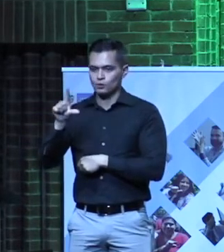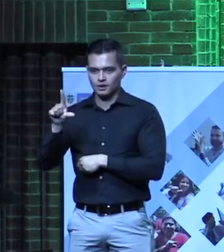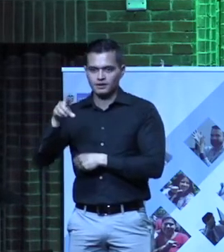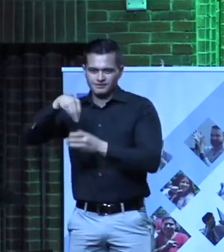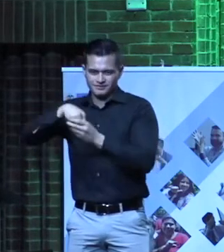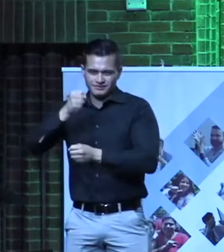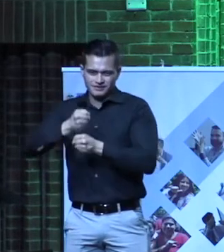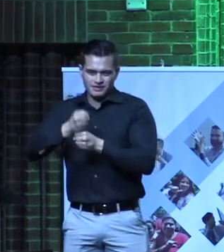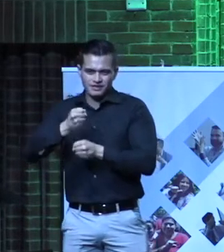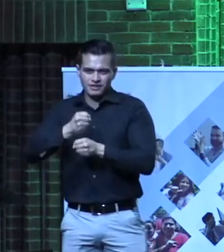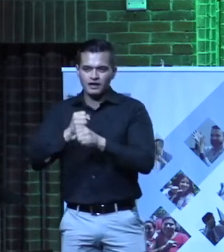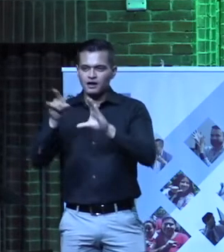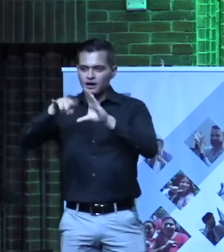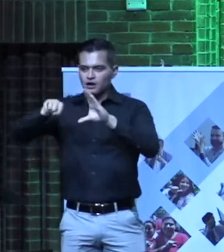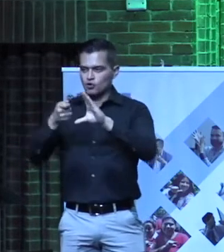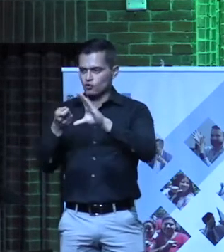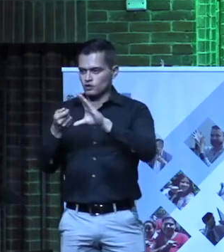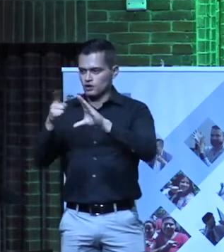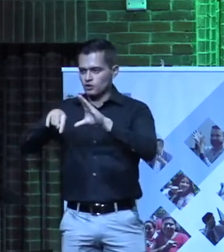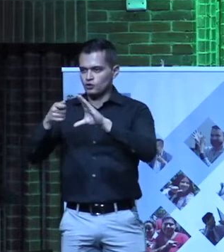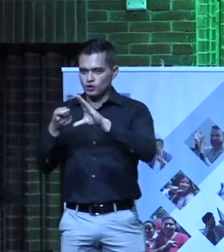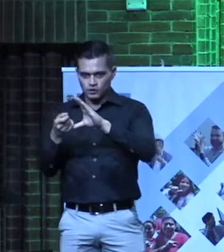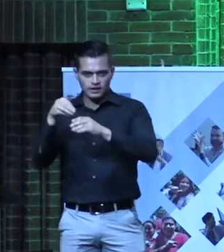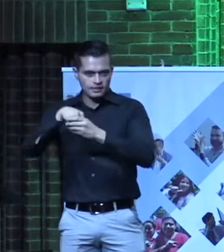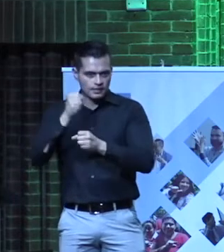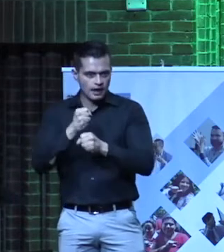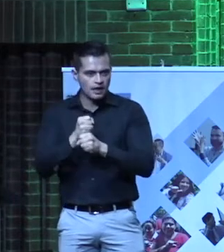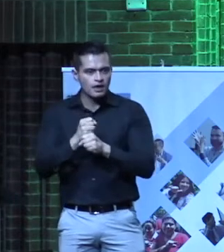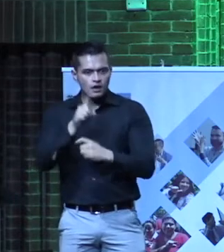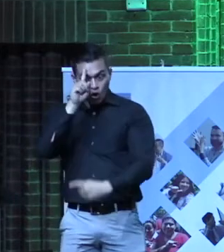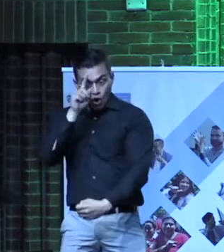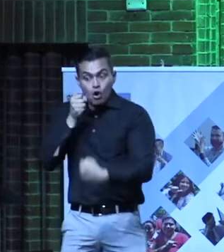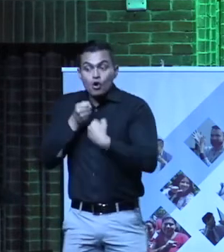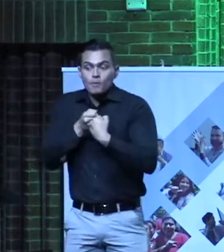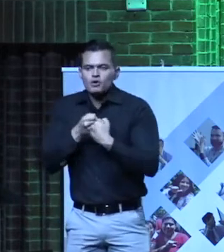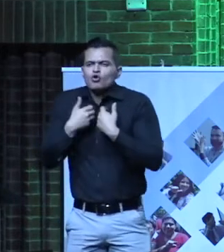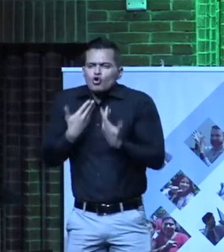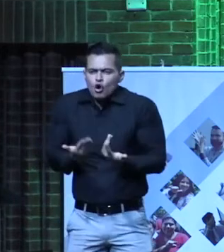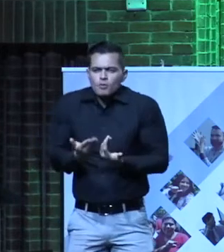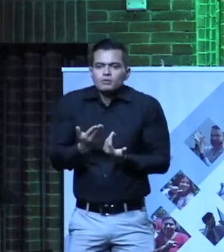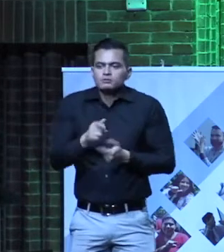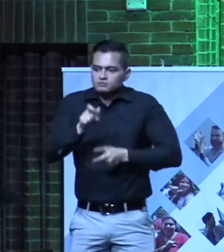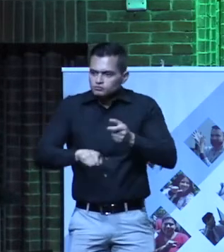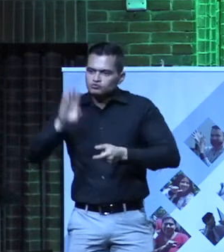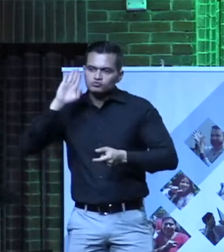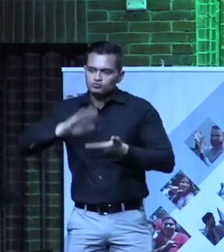los ajustes razonables que aplicamos en convenio este año se logra el acceso a los servicios de la Contraloría